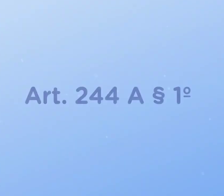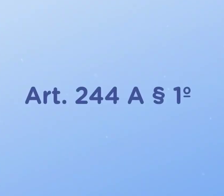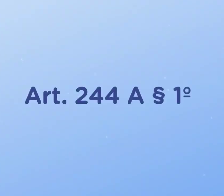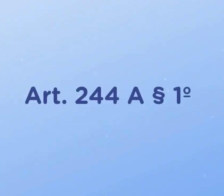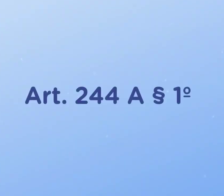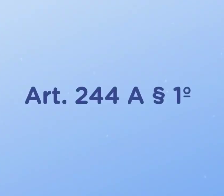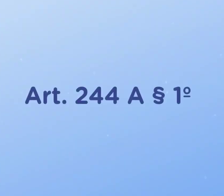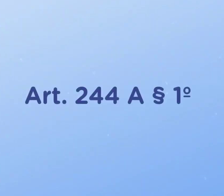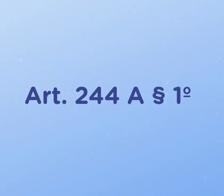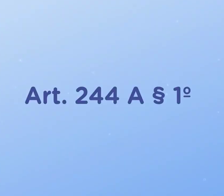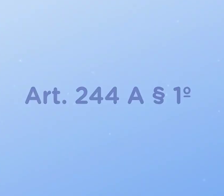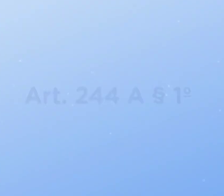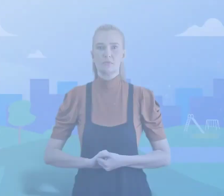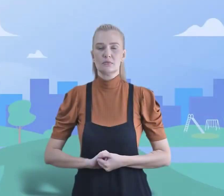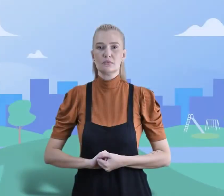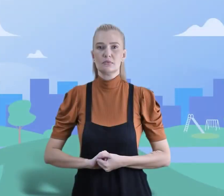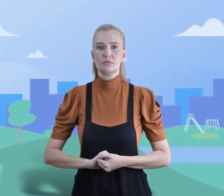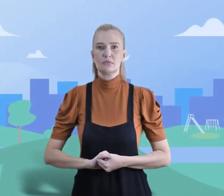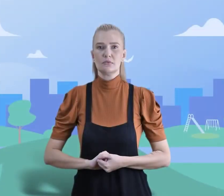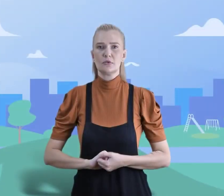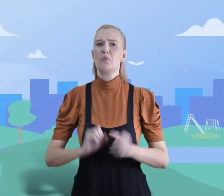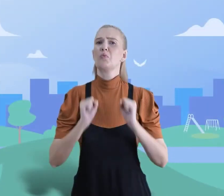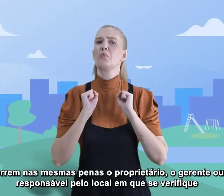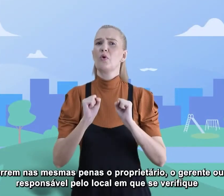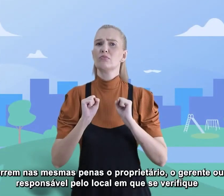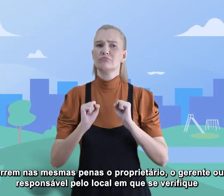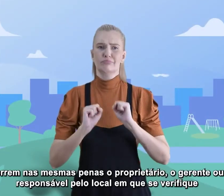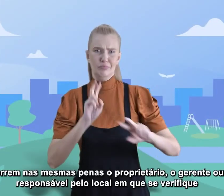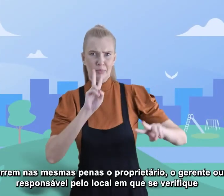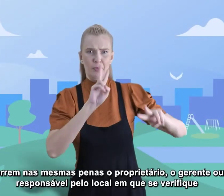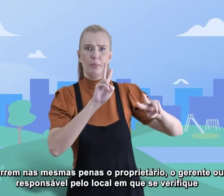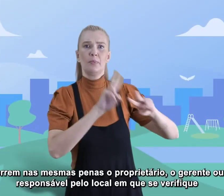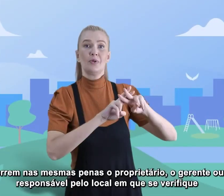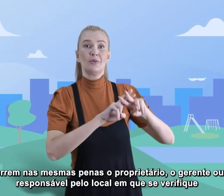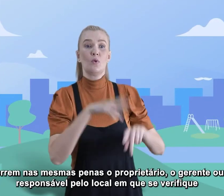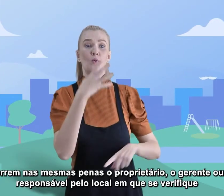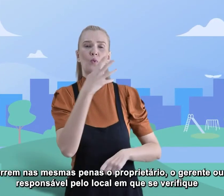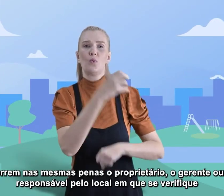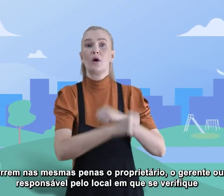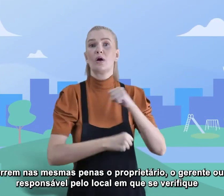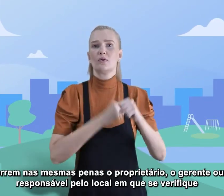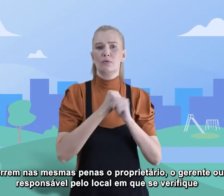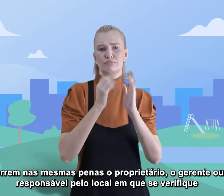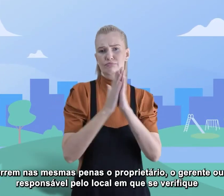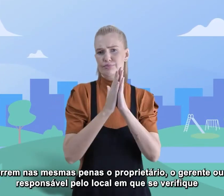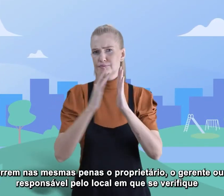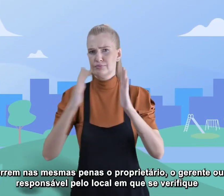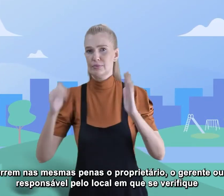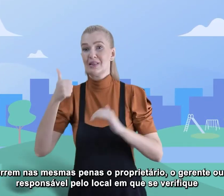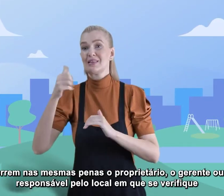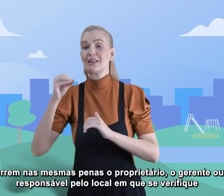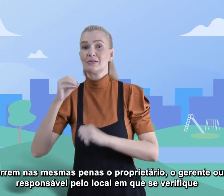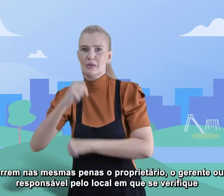Artigo 244-A, parágrafo 1º. Incorrem nas mesmas penas o proprietário, o